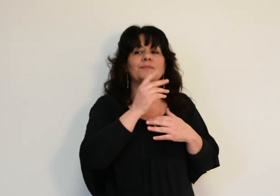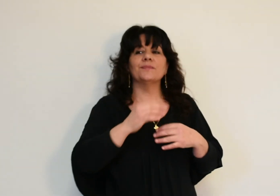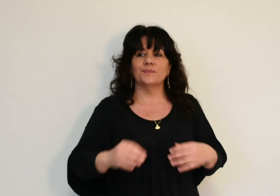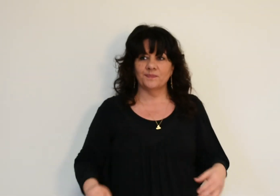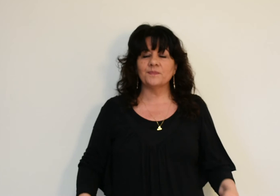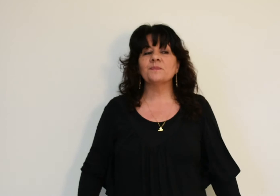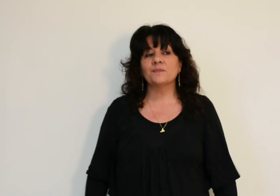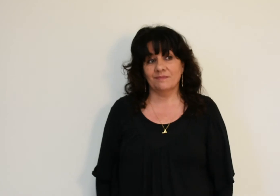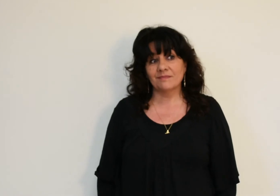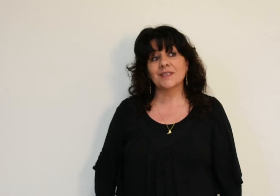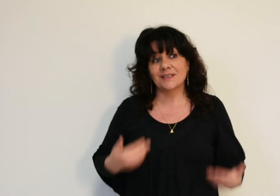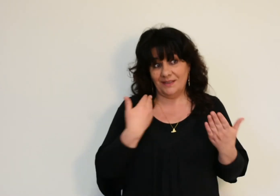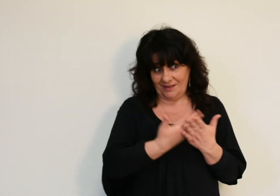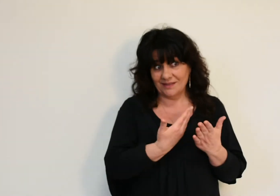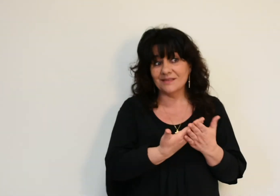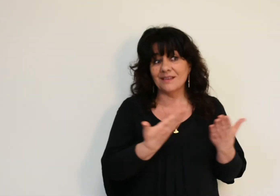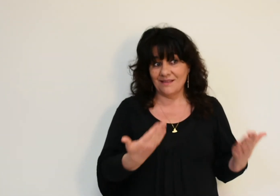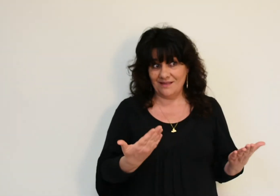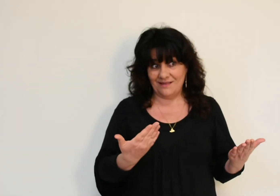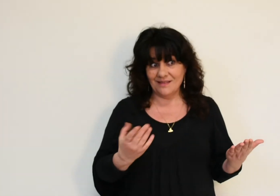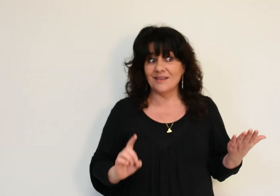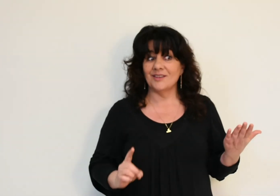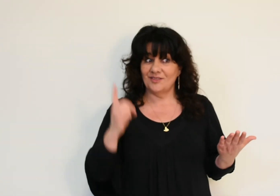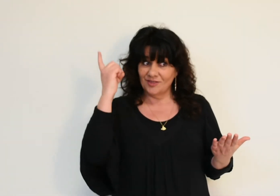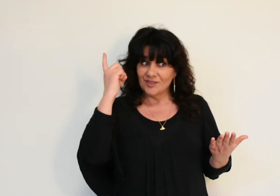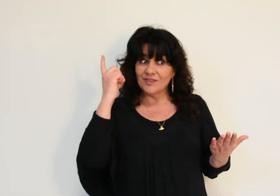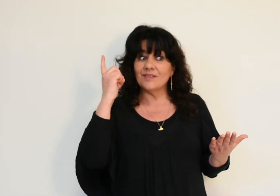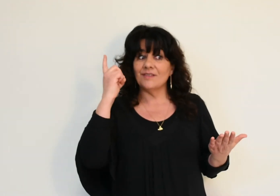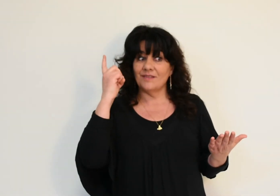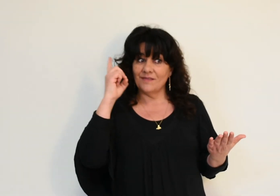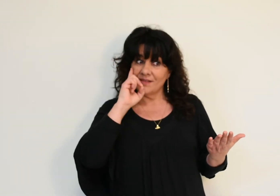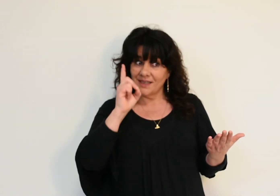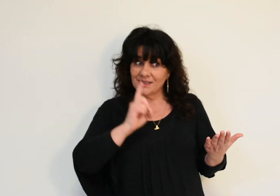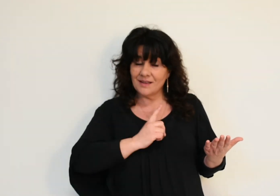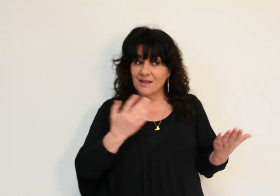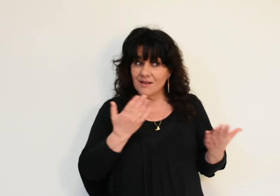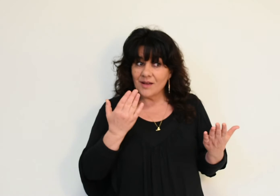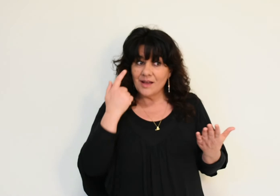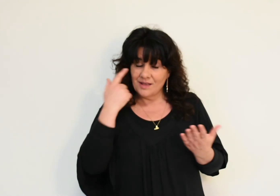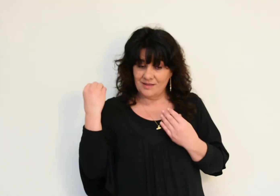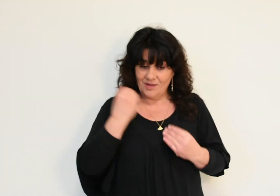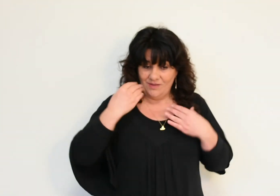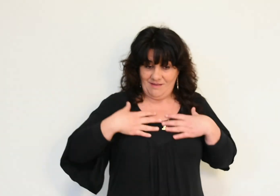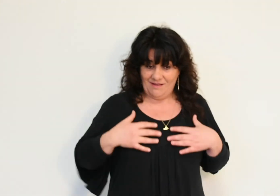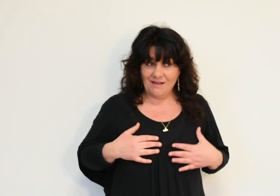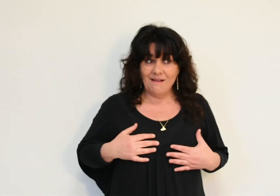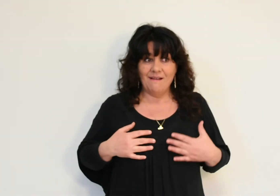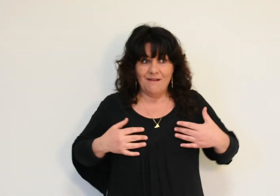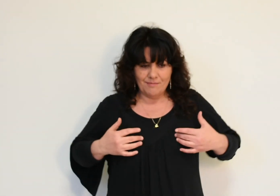Il a voulu ainsi qu'il n'y ait pas de division dans le corps, mais que les différents membres